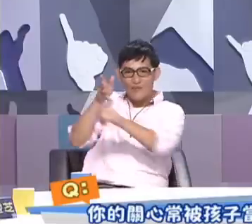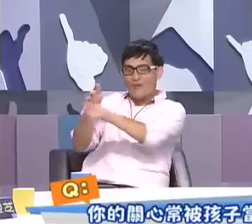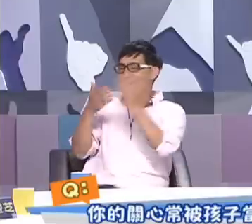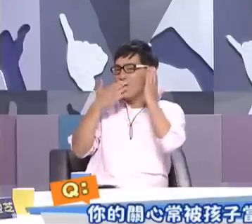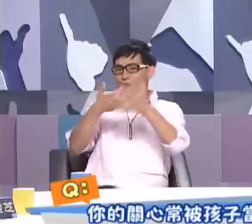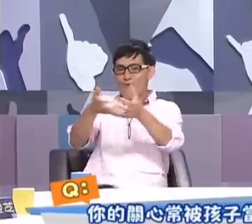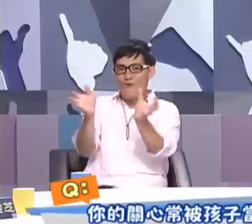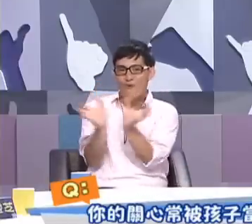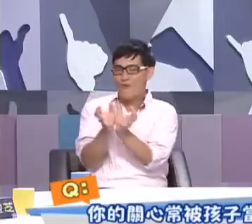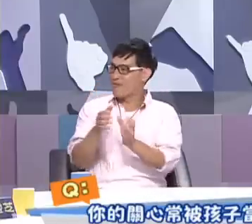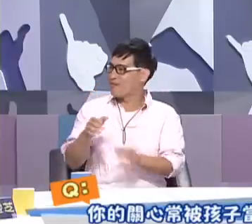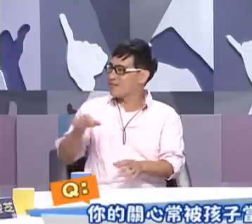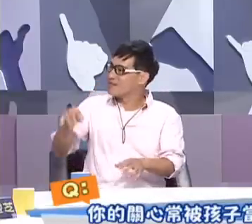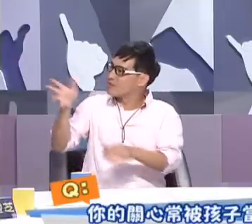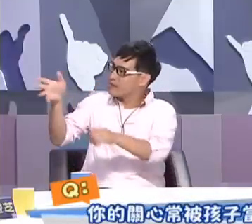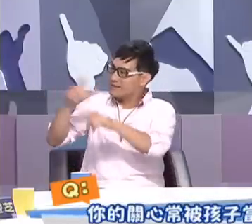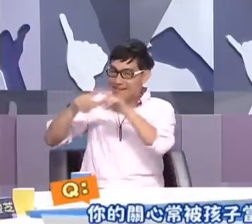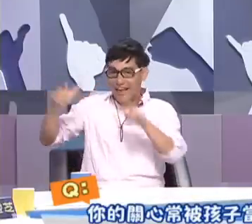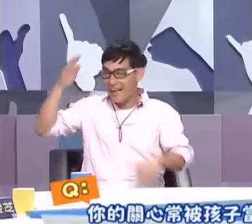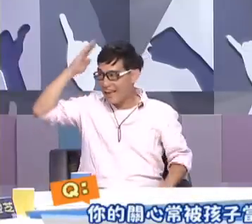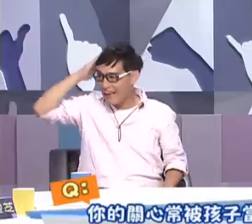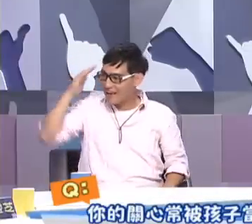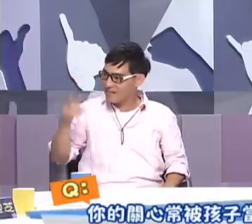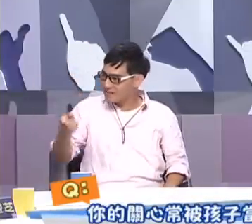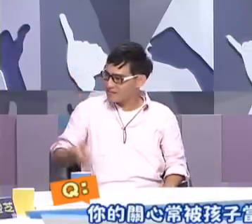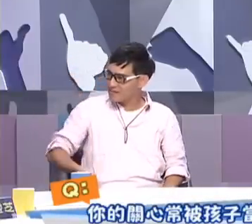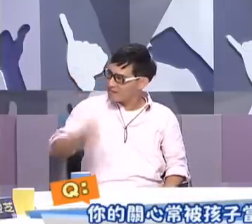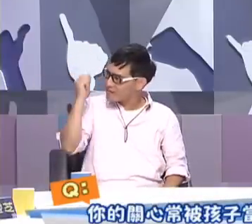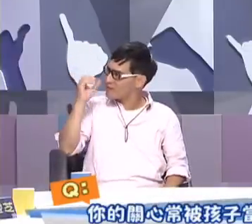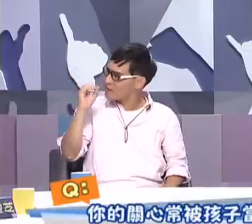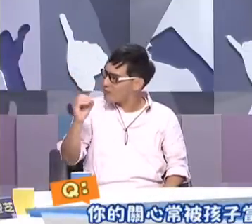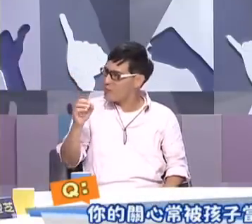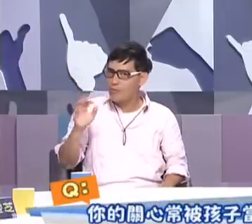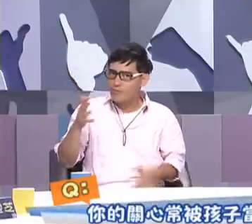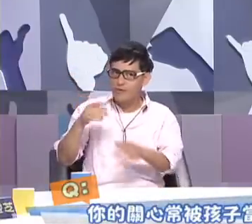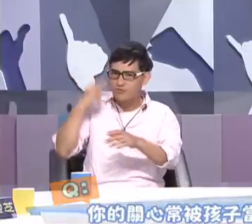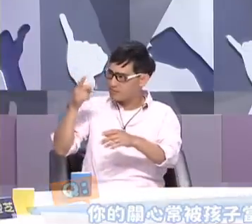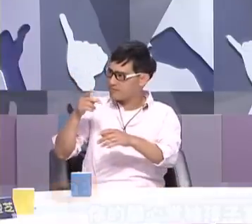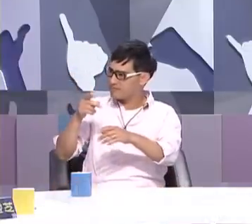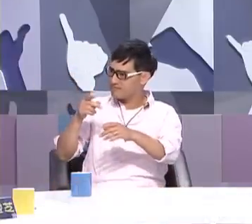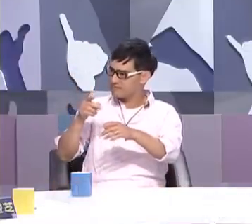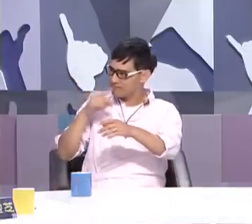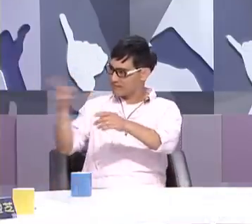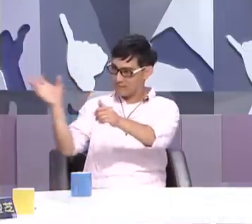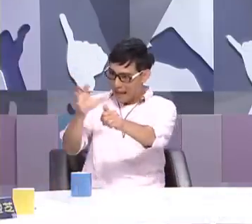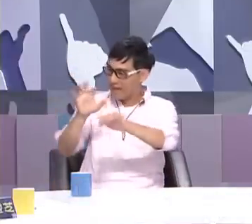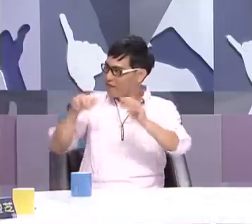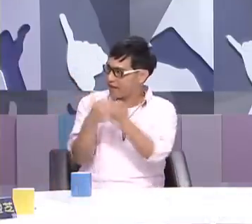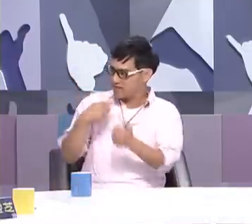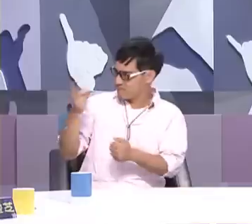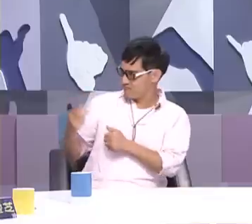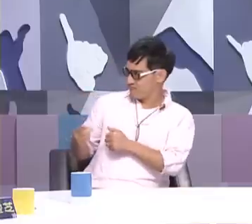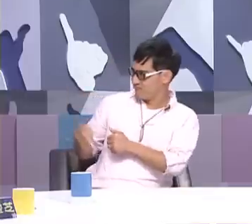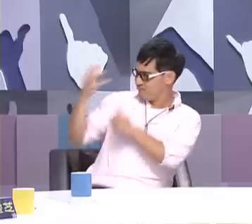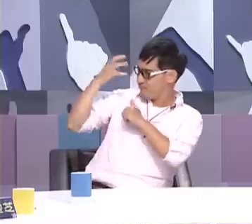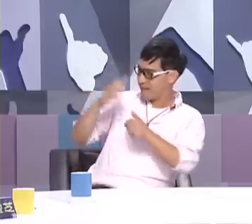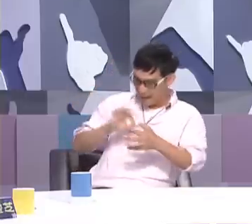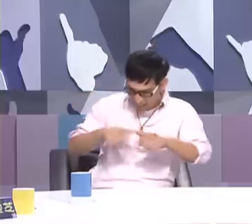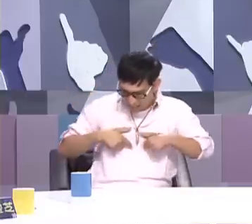先请教龙人组的来宾大黑啊，你举圈意思是你的关心经常被当成在责骂